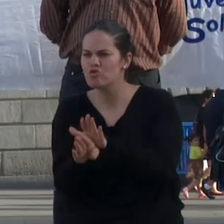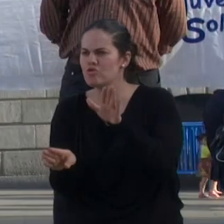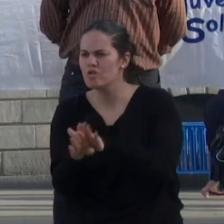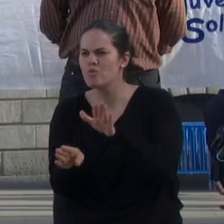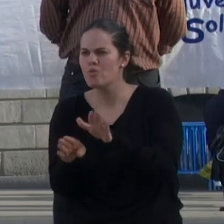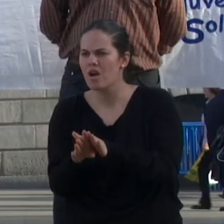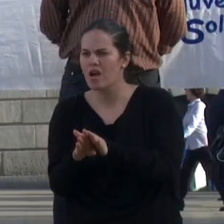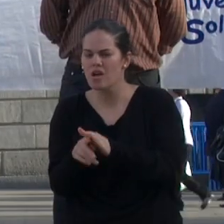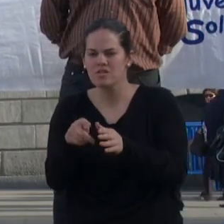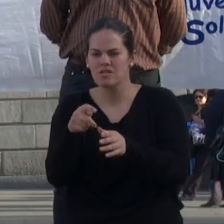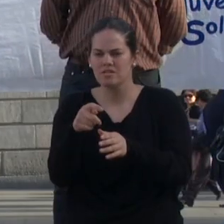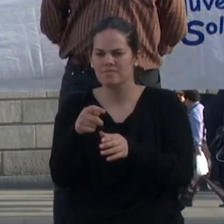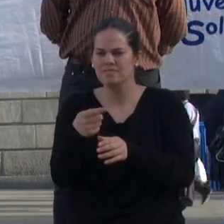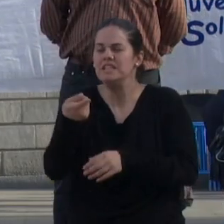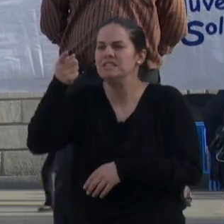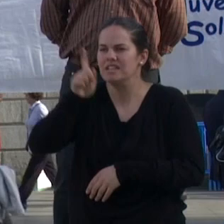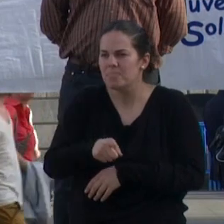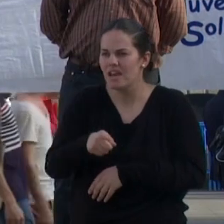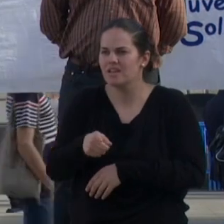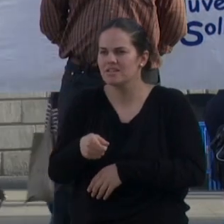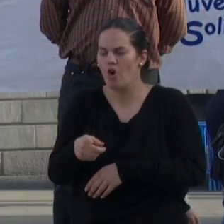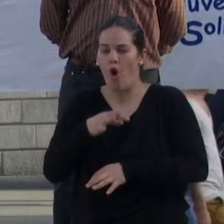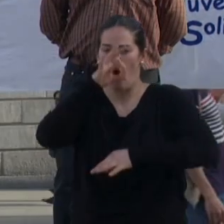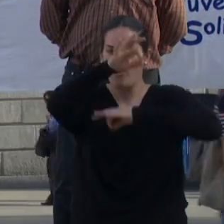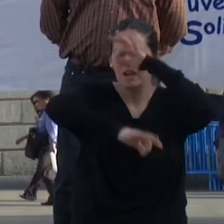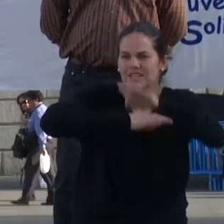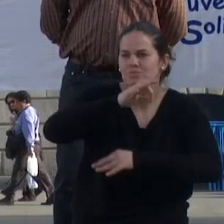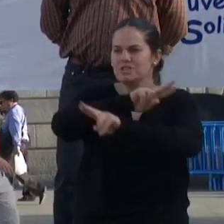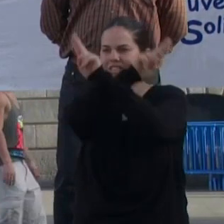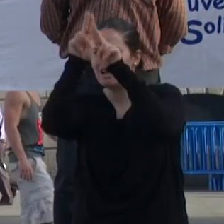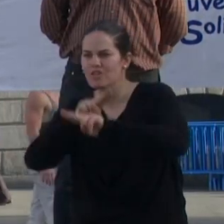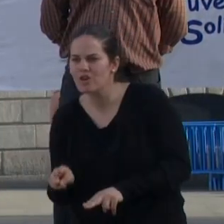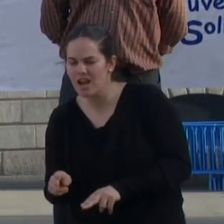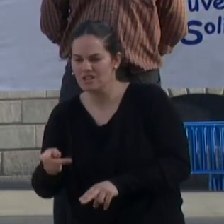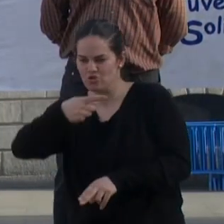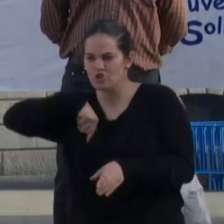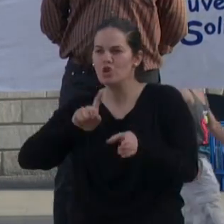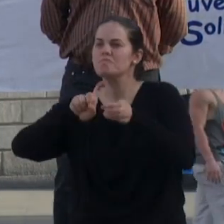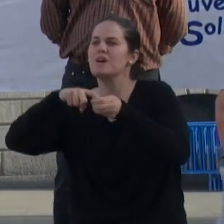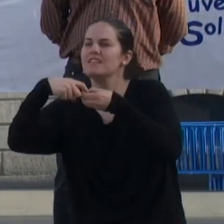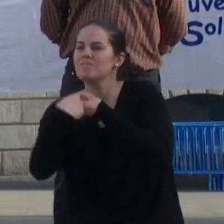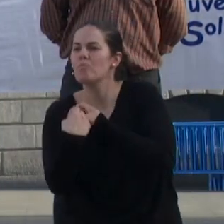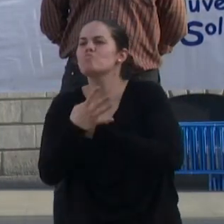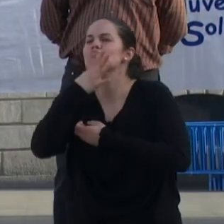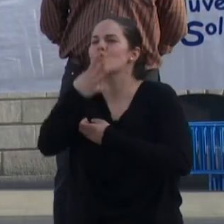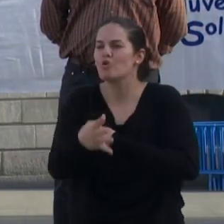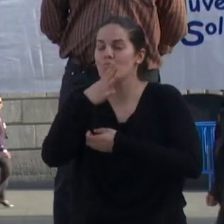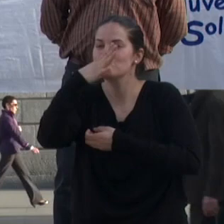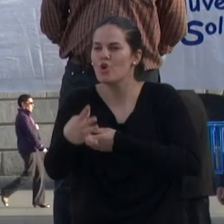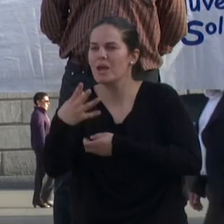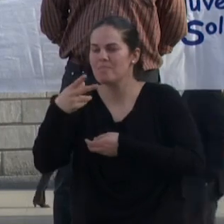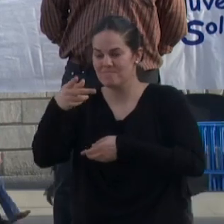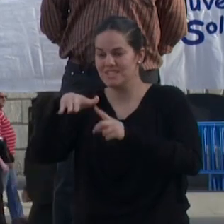e implicando cada vez más a todos los organismos internacionales que son cómplices de esta